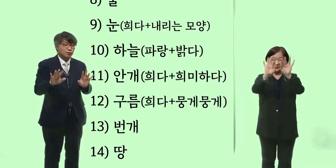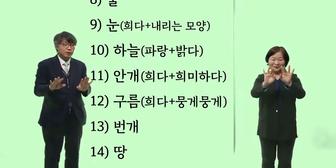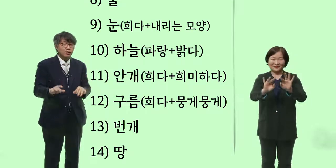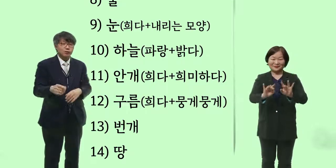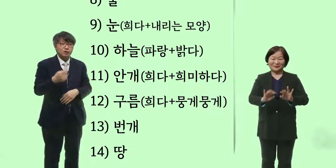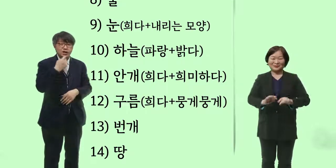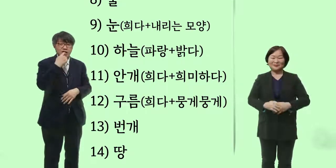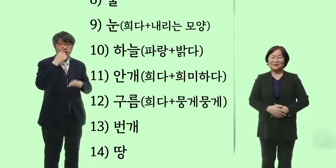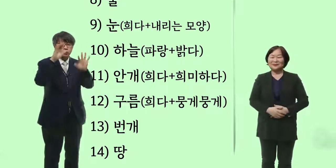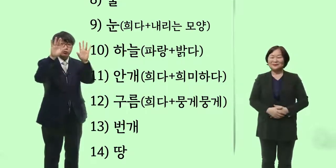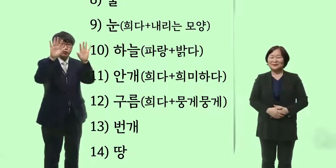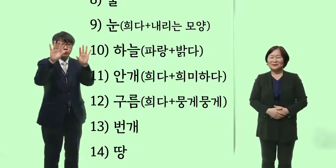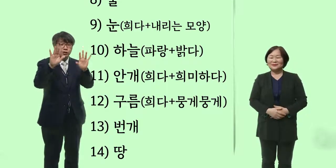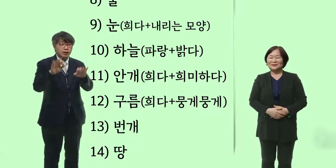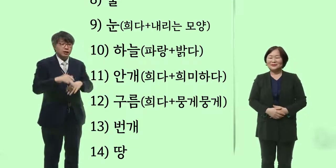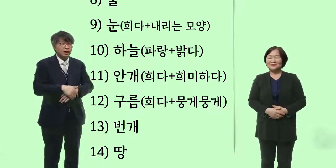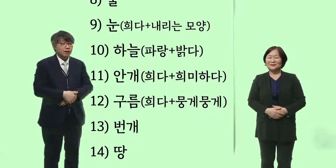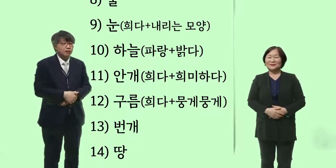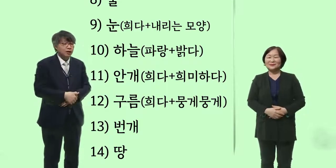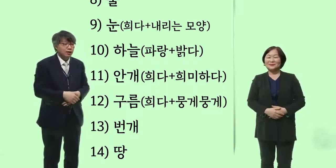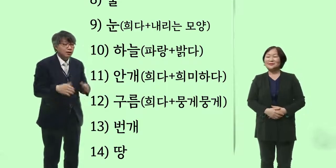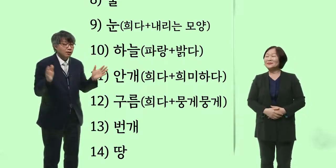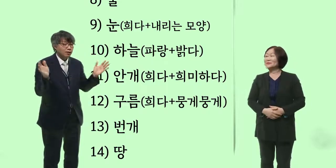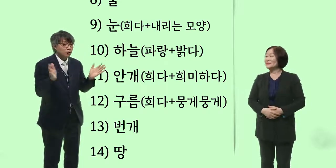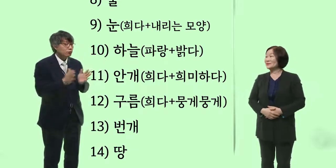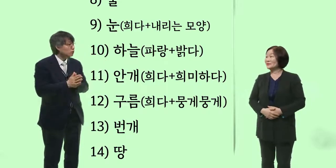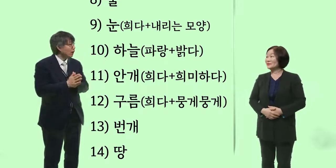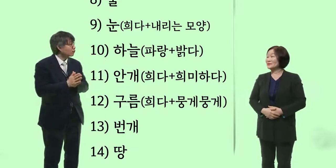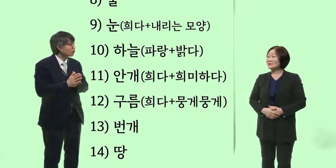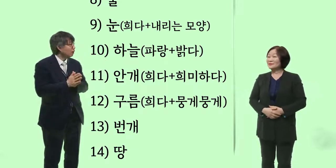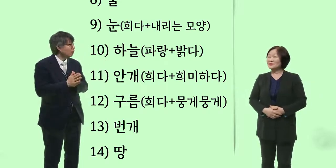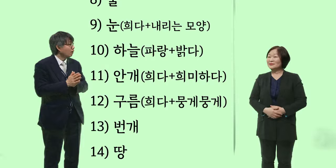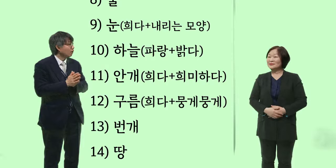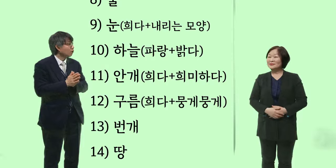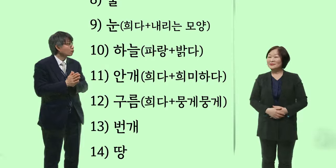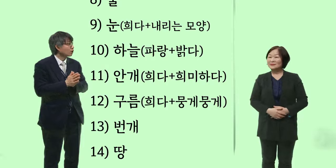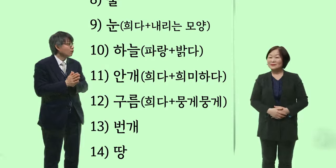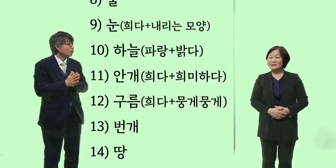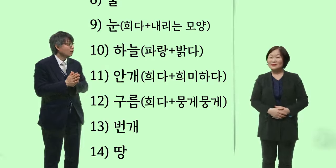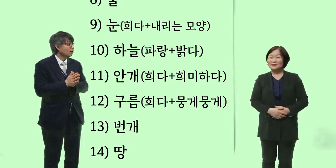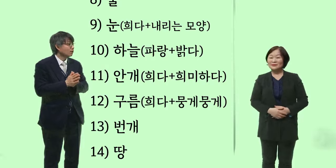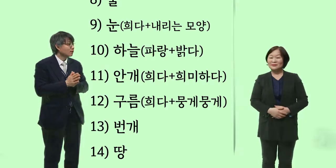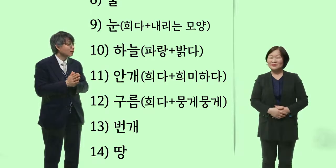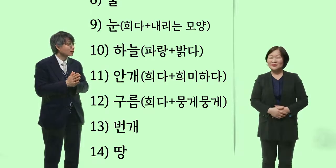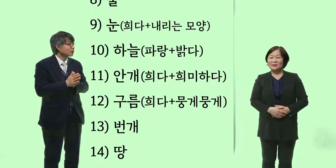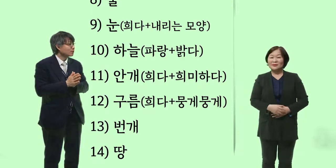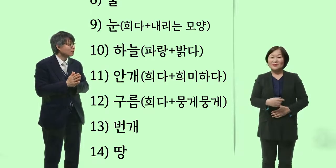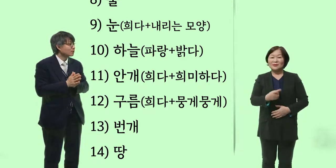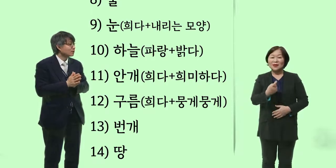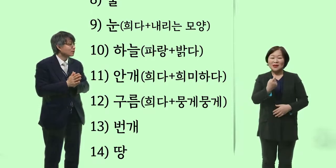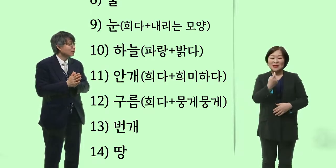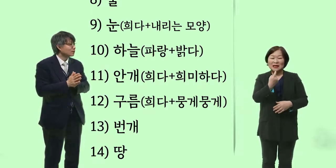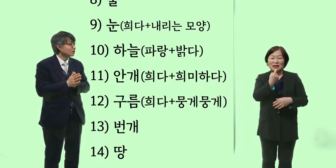눈입니다. 눈. 자, 그런데 눈이 많이 왔다. 어떻게 해요? 고사님?